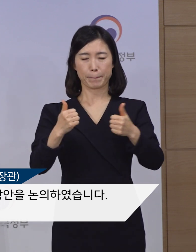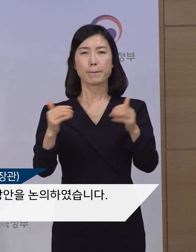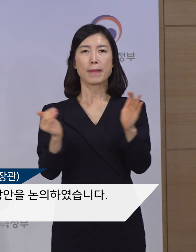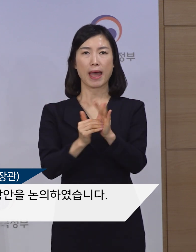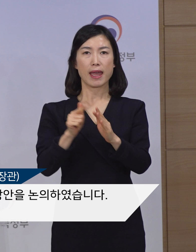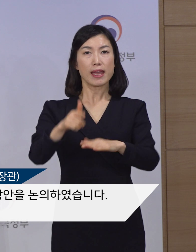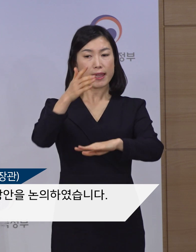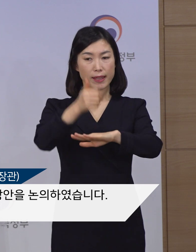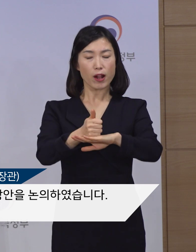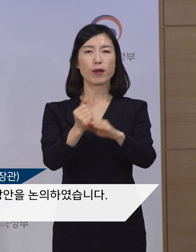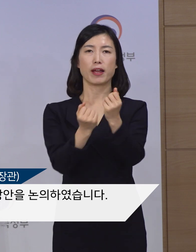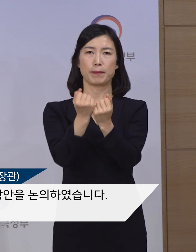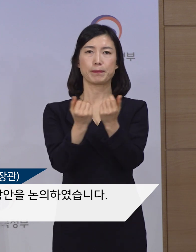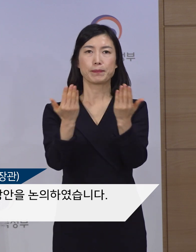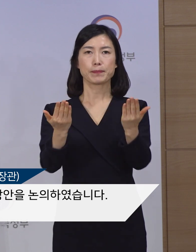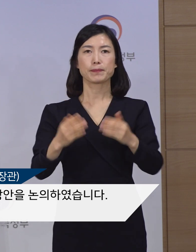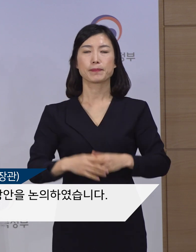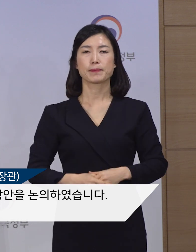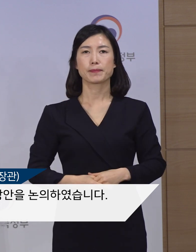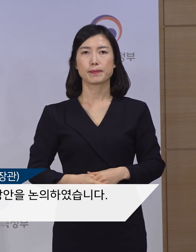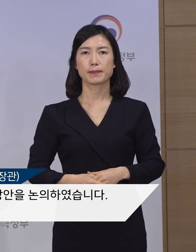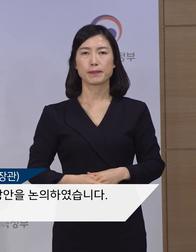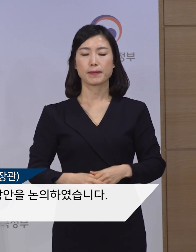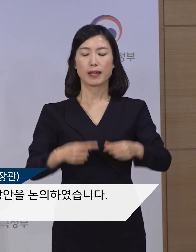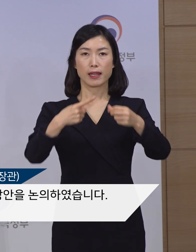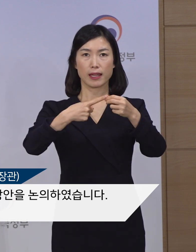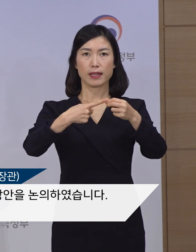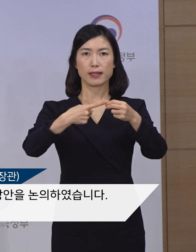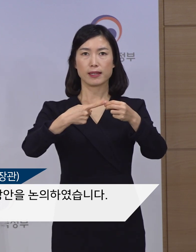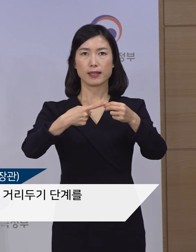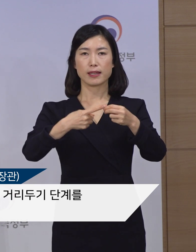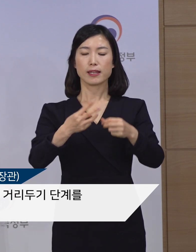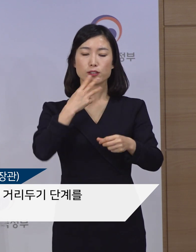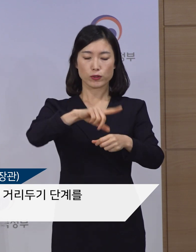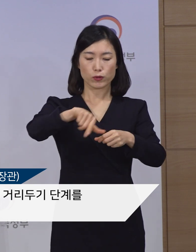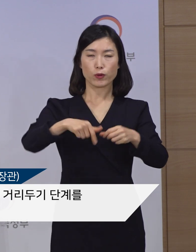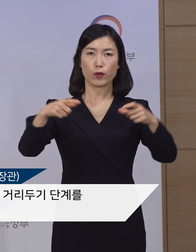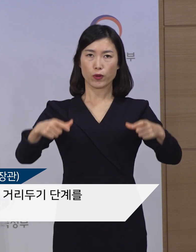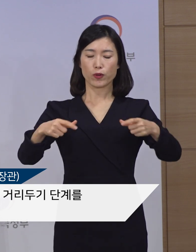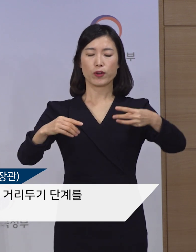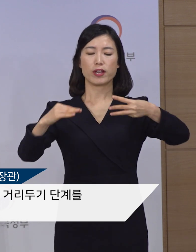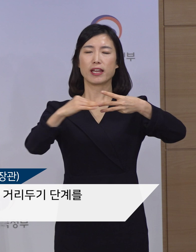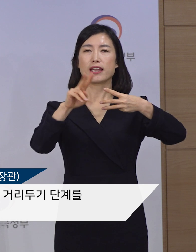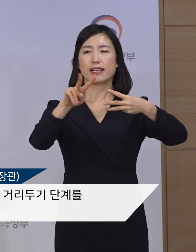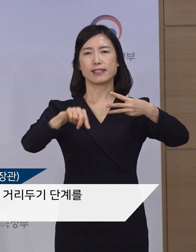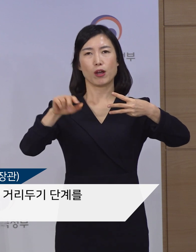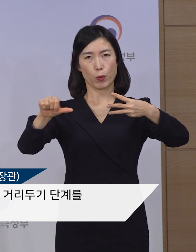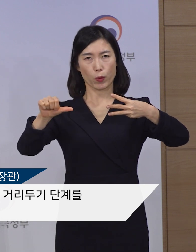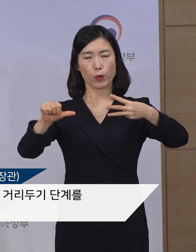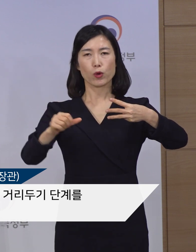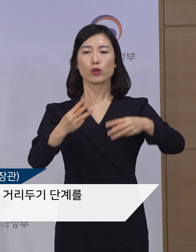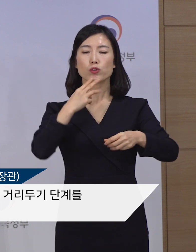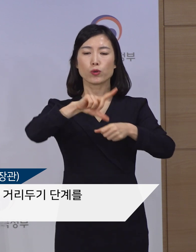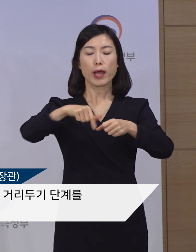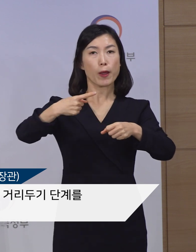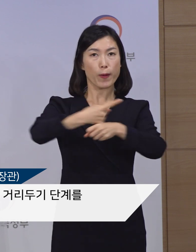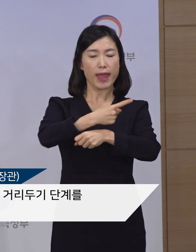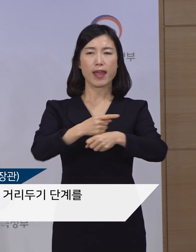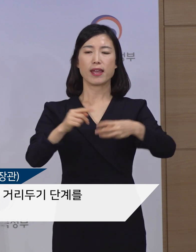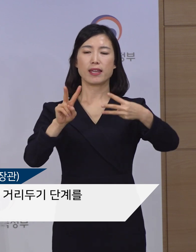방안을 논의하였습니다. 그 결과에 대해서 말씀드리겠습니다. 첫째, 수도권은